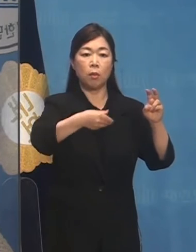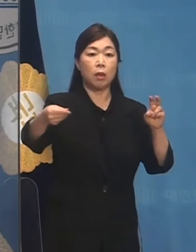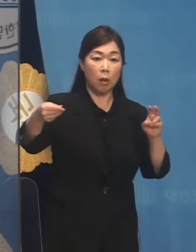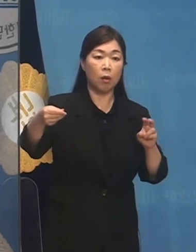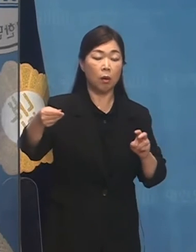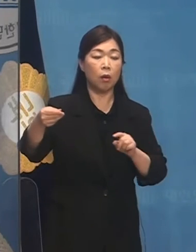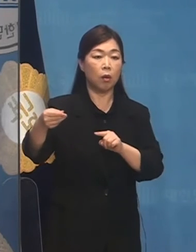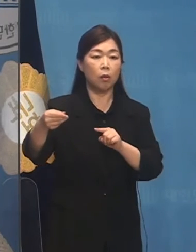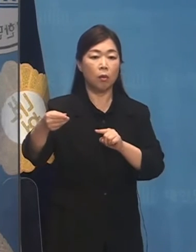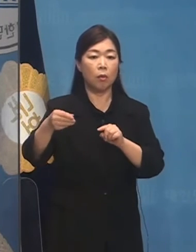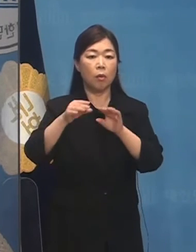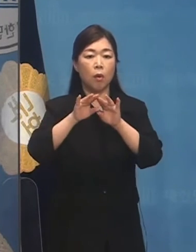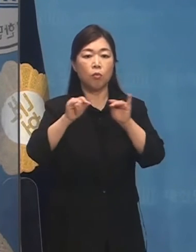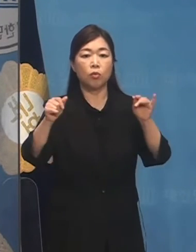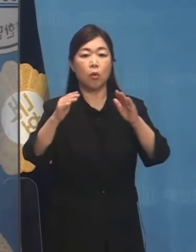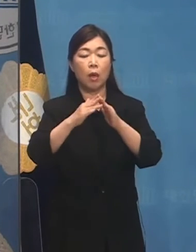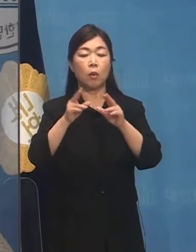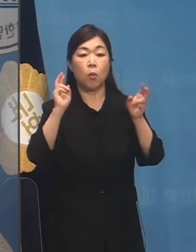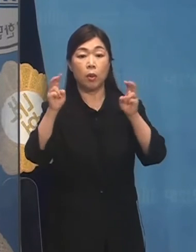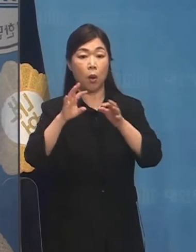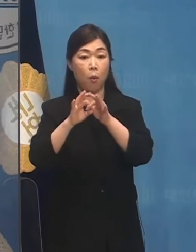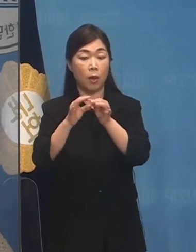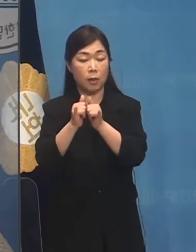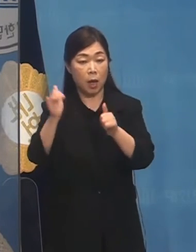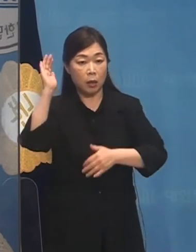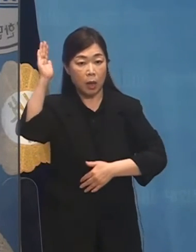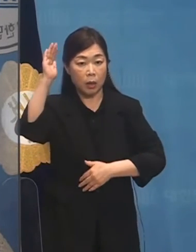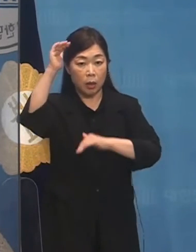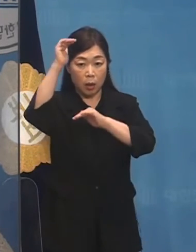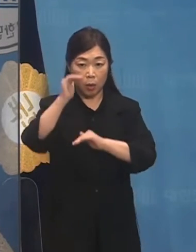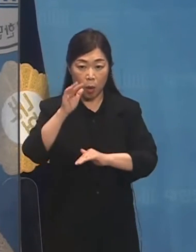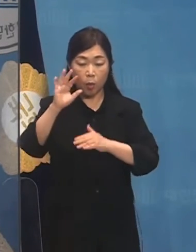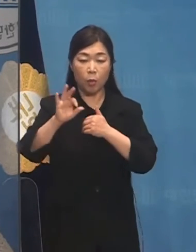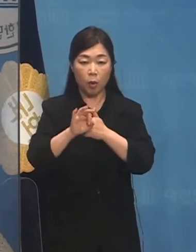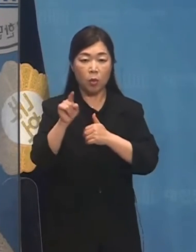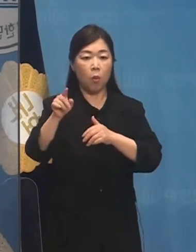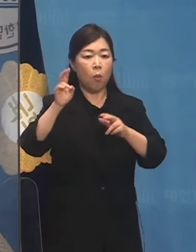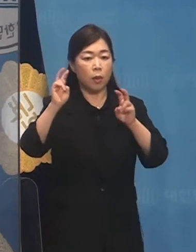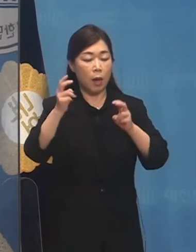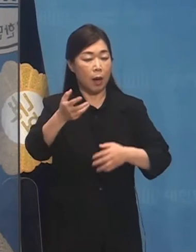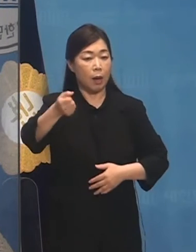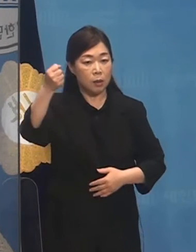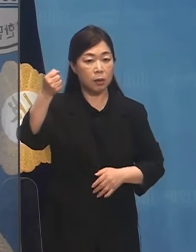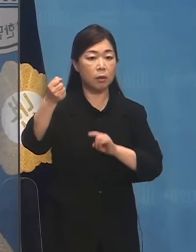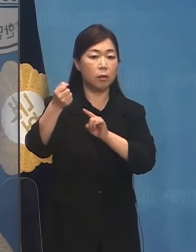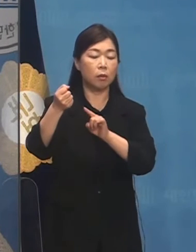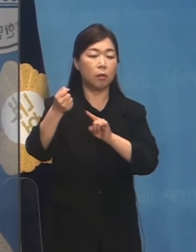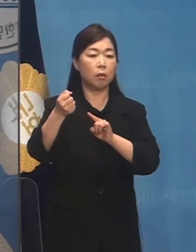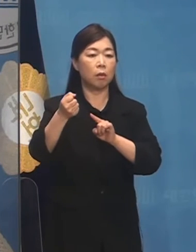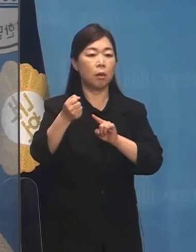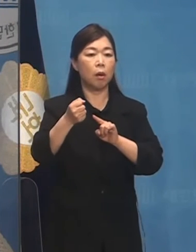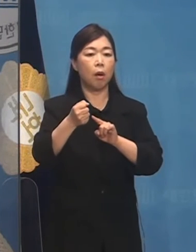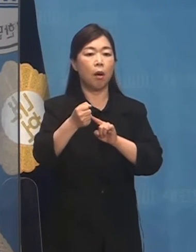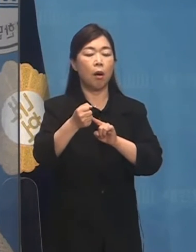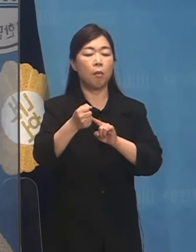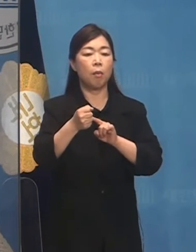있습니다. 부동산 회사 관계자 얘기를 들어보면은 그 회사가 소유하고 있는